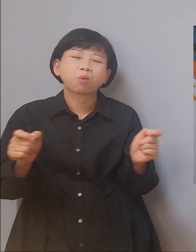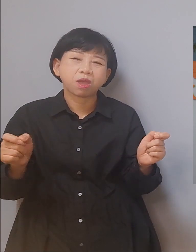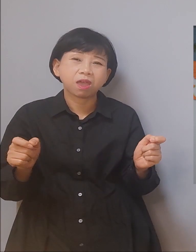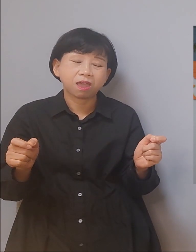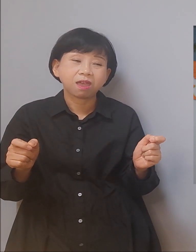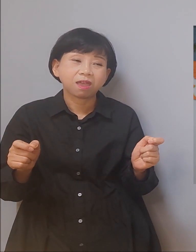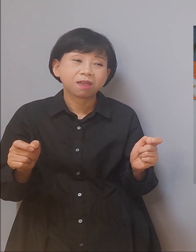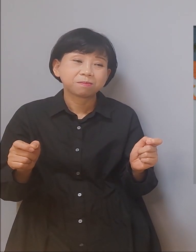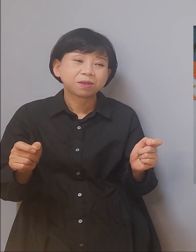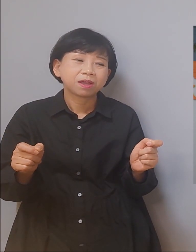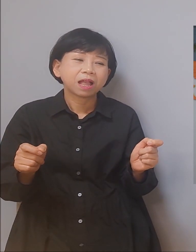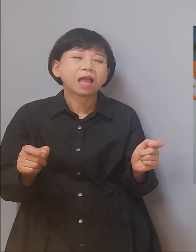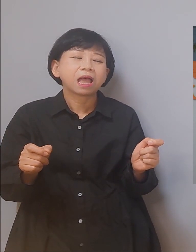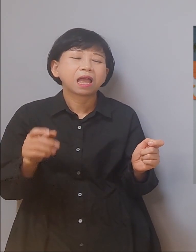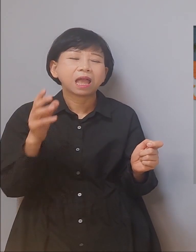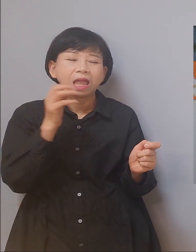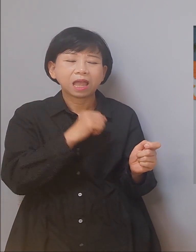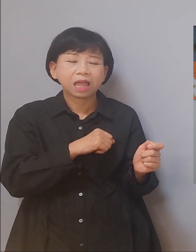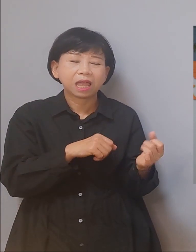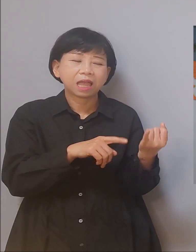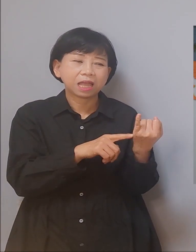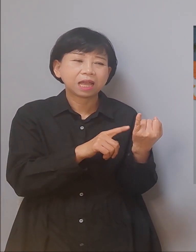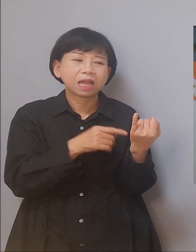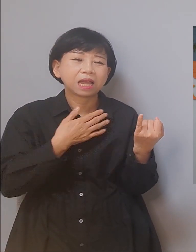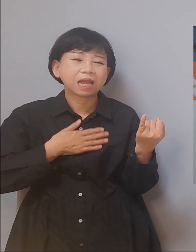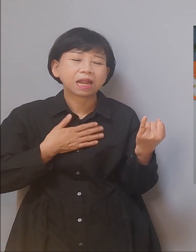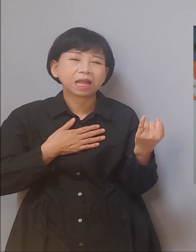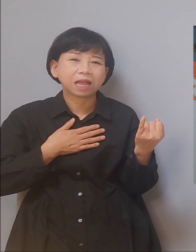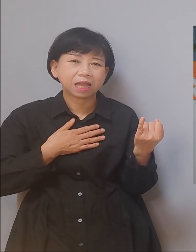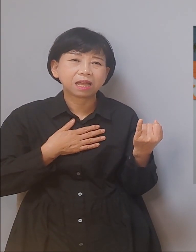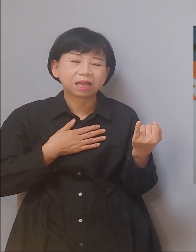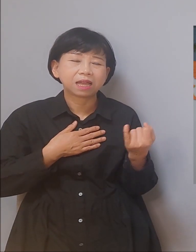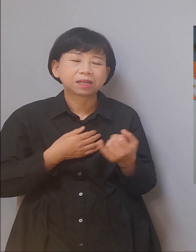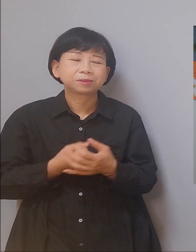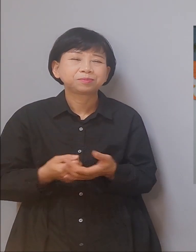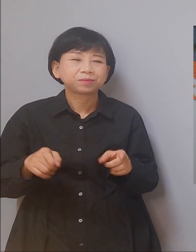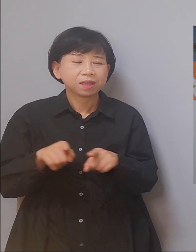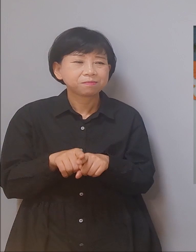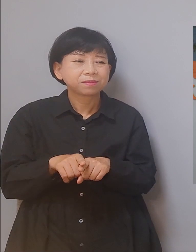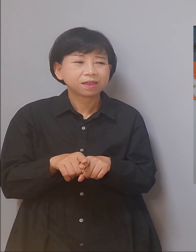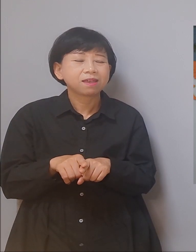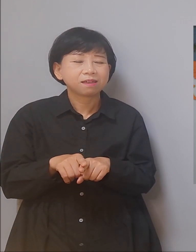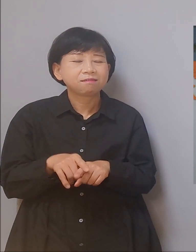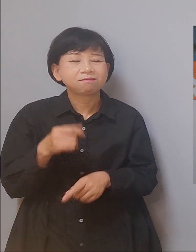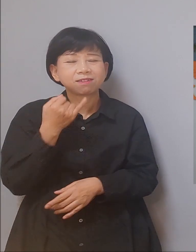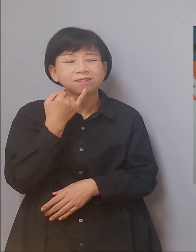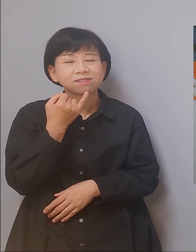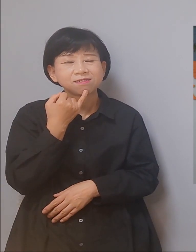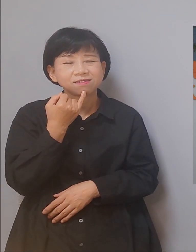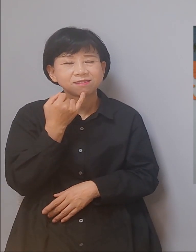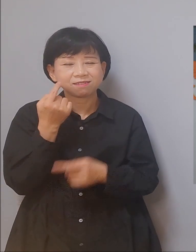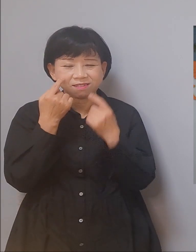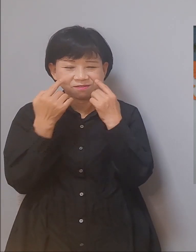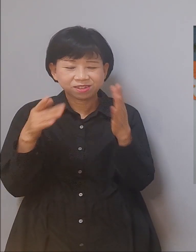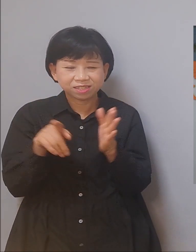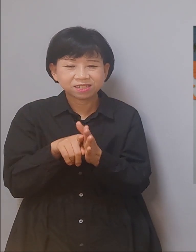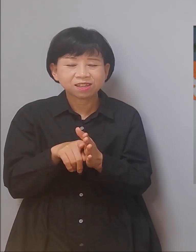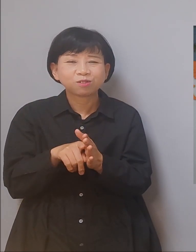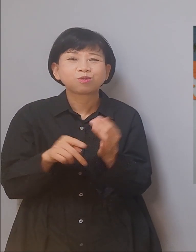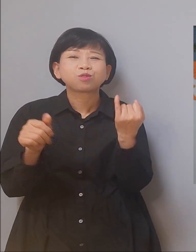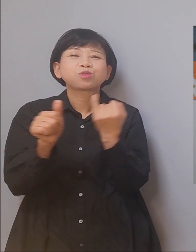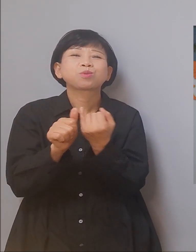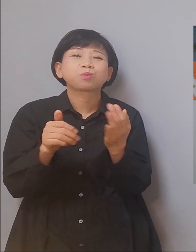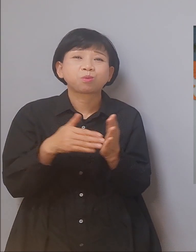보니 이제 이 사람과 함께 해도 되겠다는 확신이 들기 시작해요. 그래서 결혼을 하게 됩니다. 이제